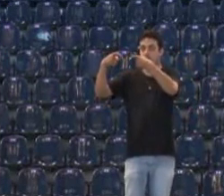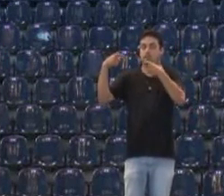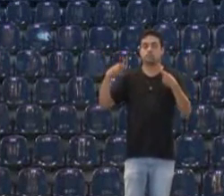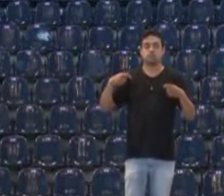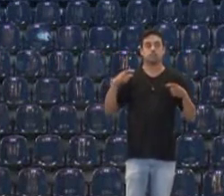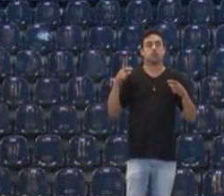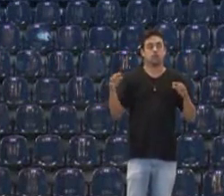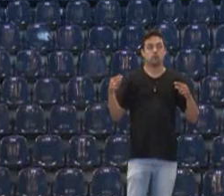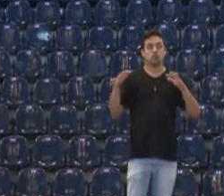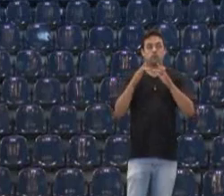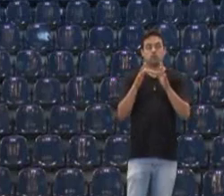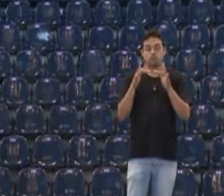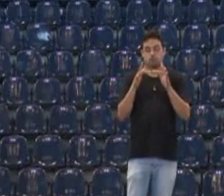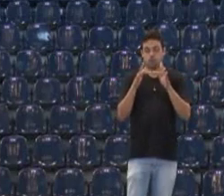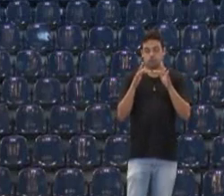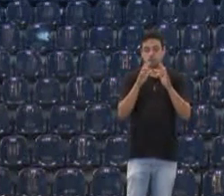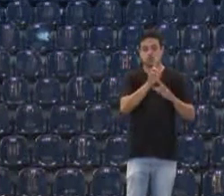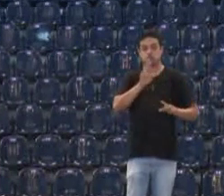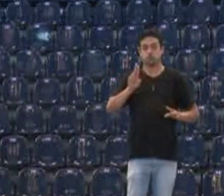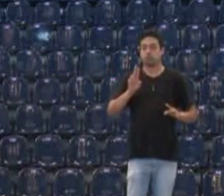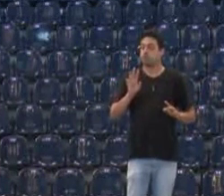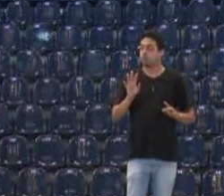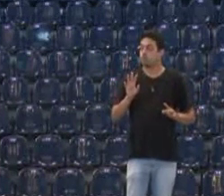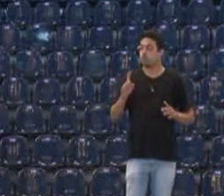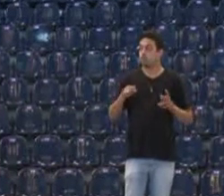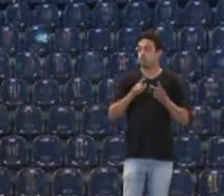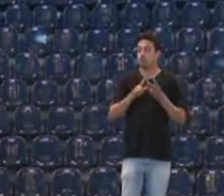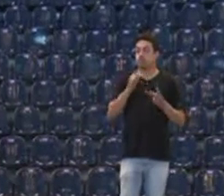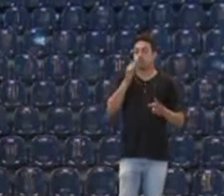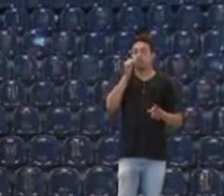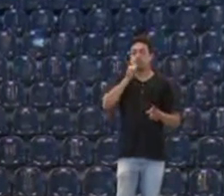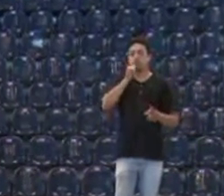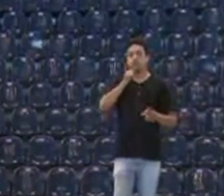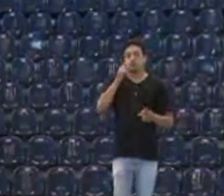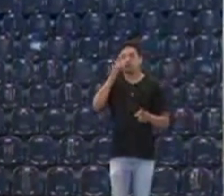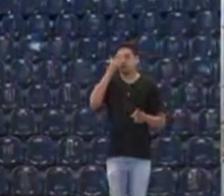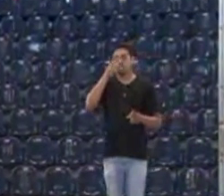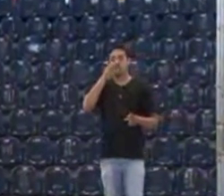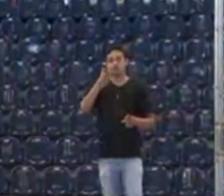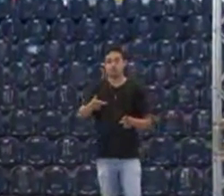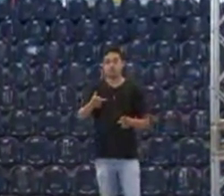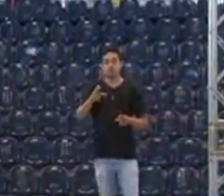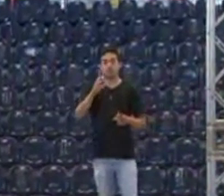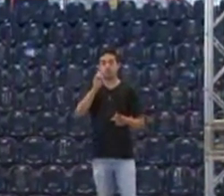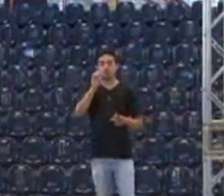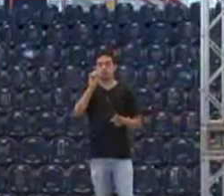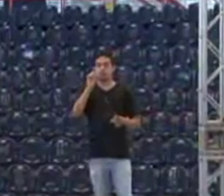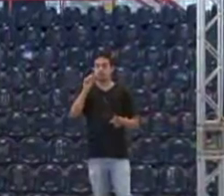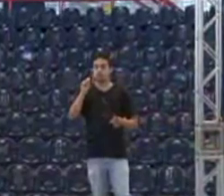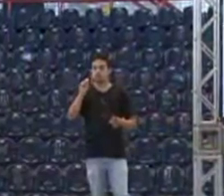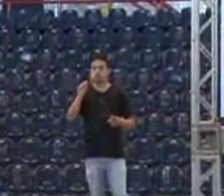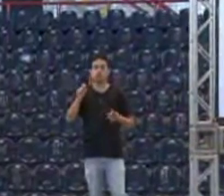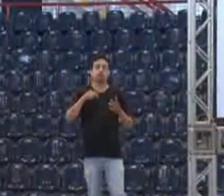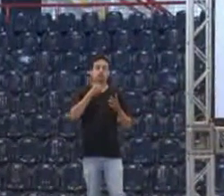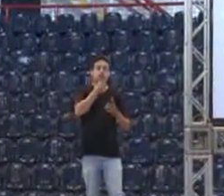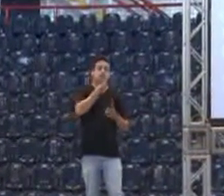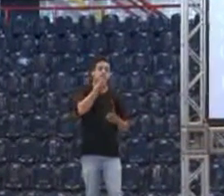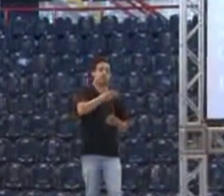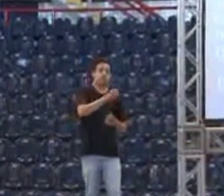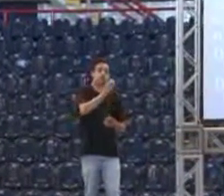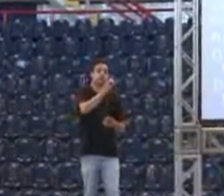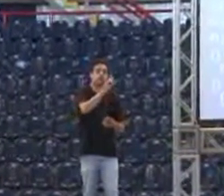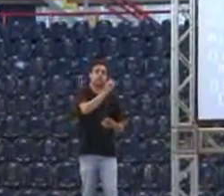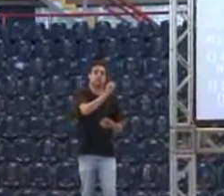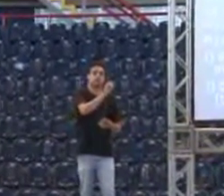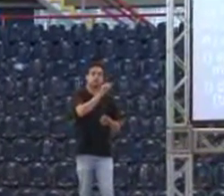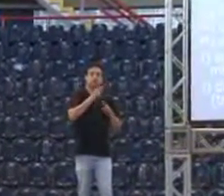Concordância nominal, certo? Mulher fala obrigada, homem fala obrigado. E se você, mulher, disser